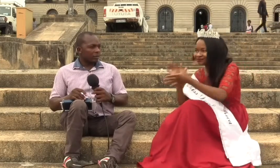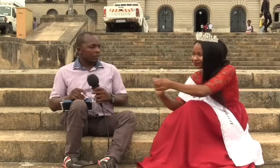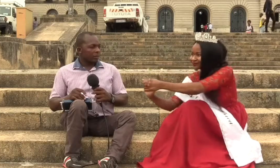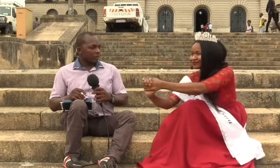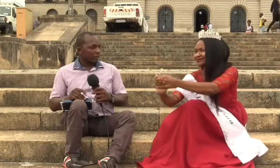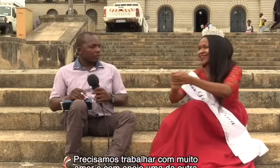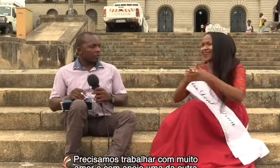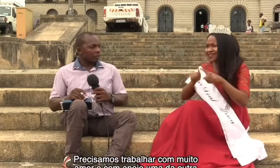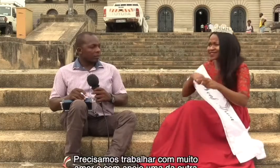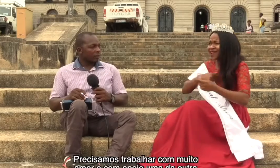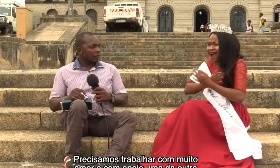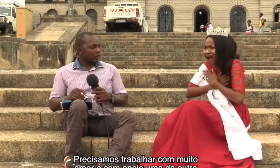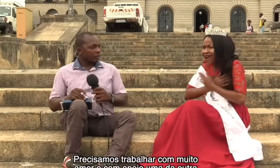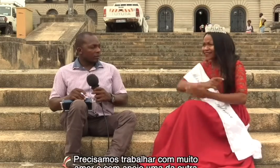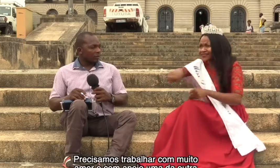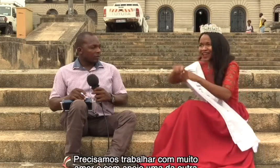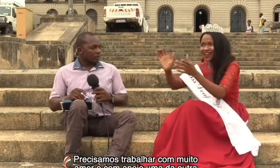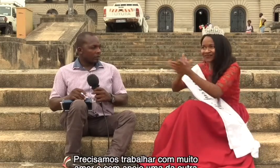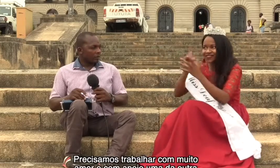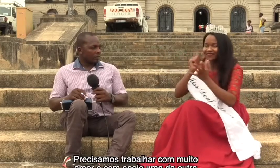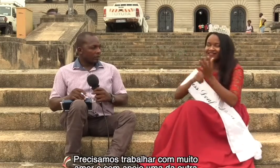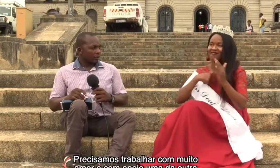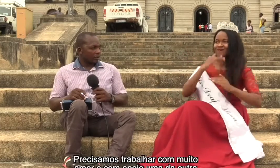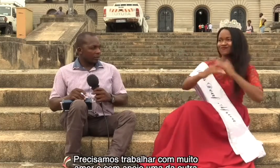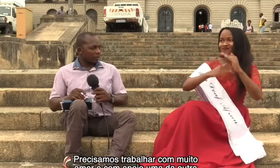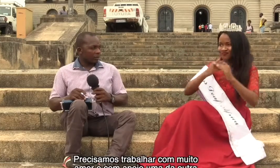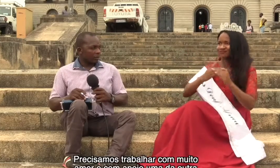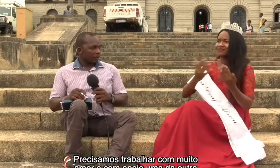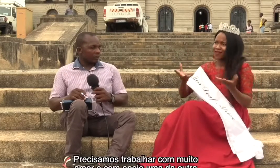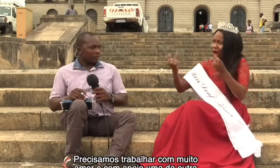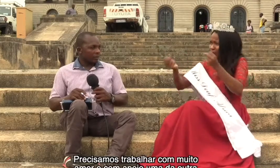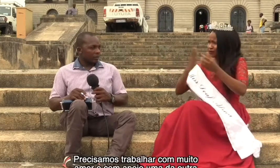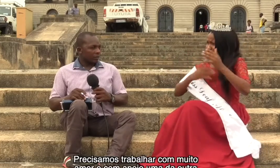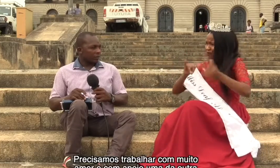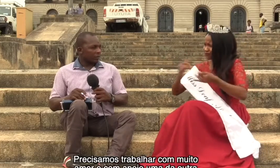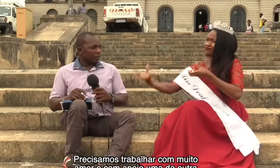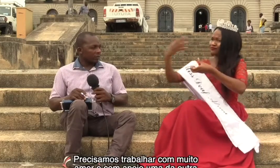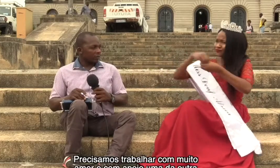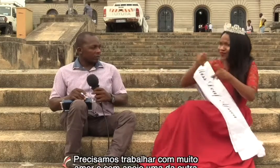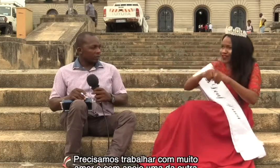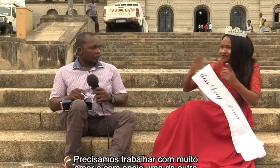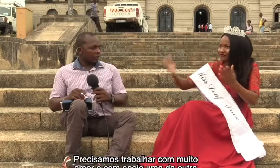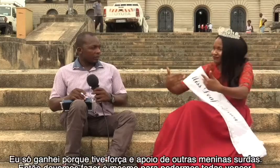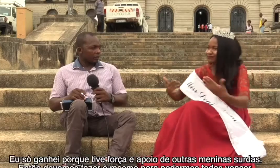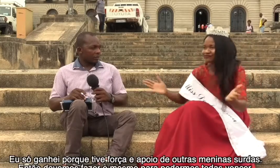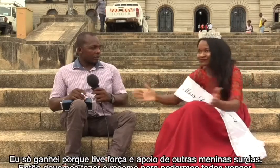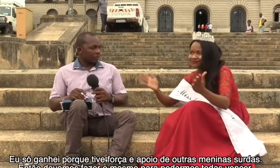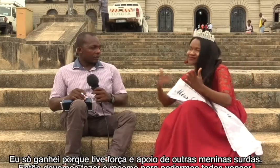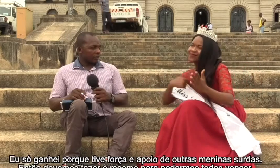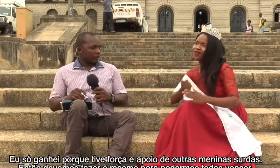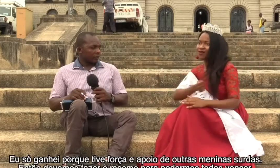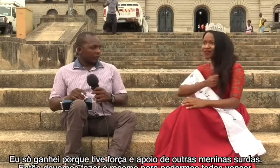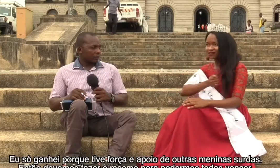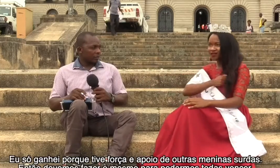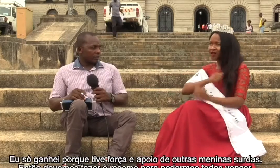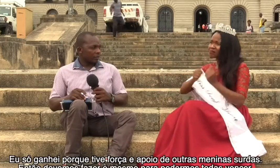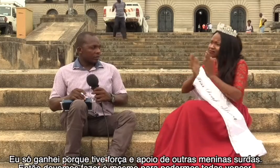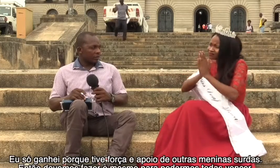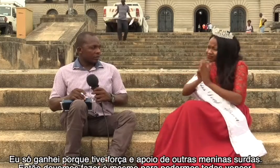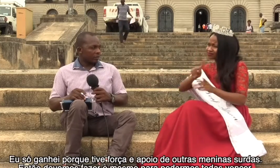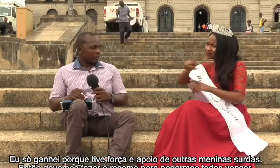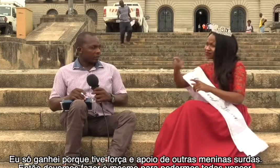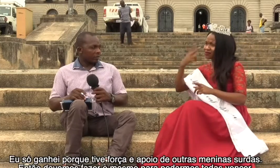Precisamos trabalhar com muito amor e com apoio uma da outra. Eu só ganhei porque